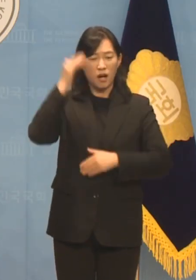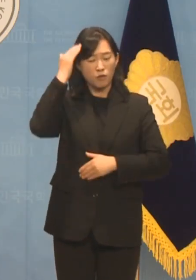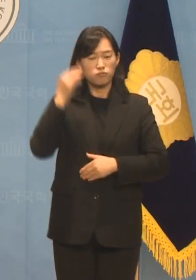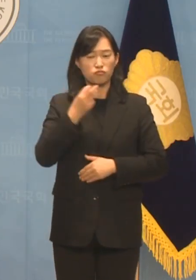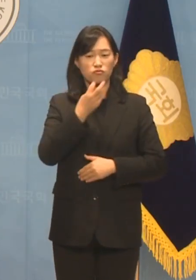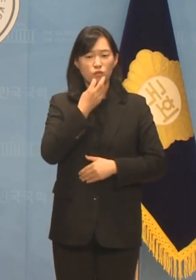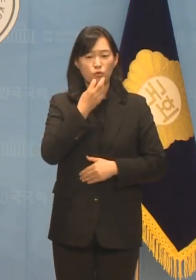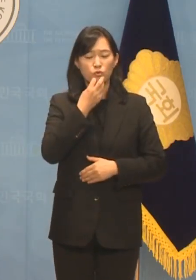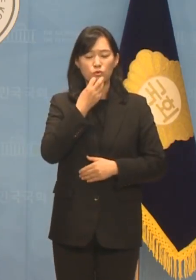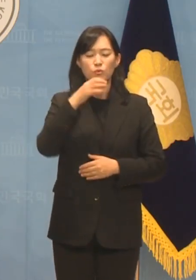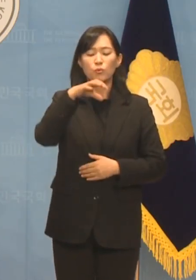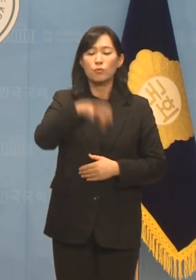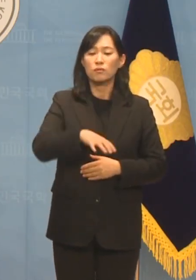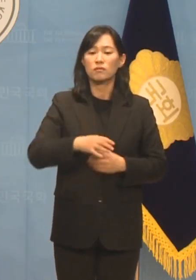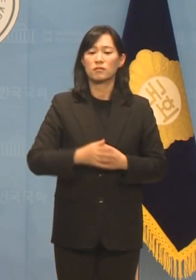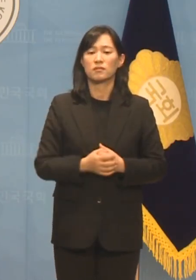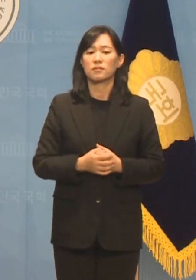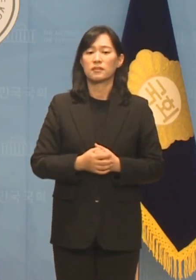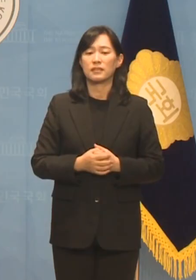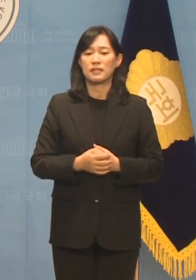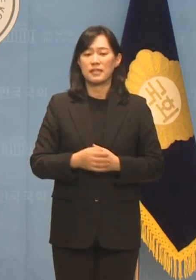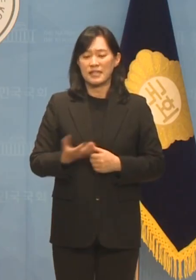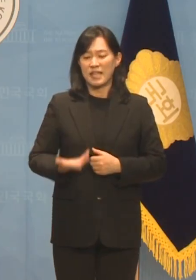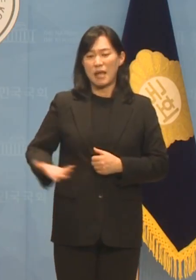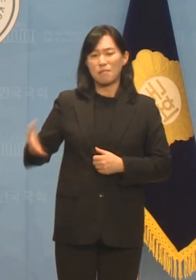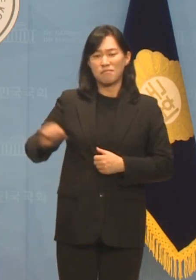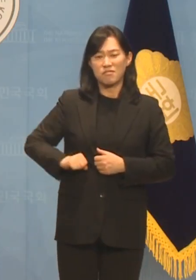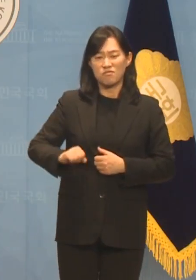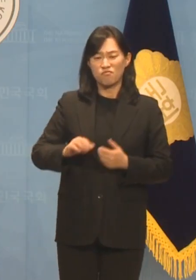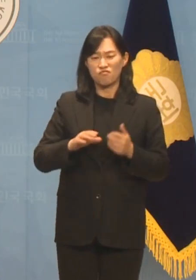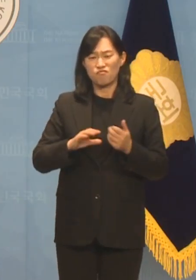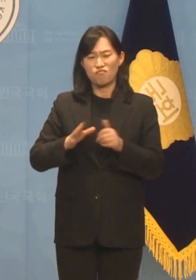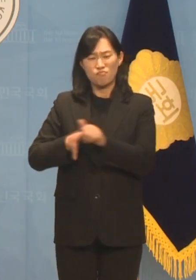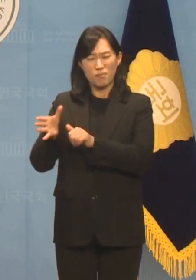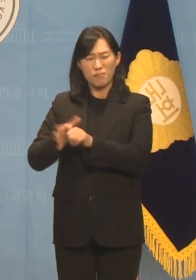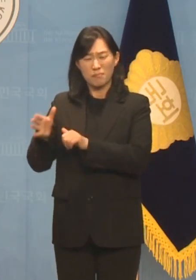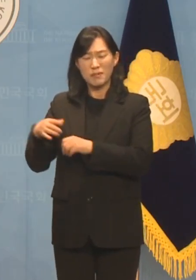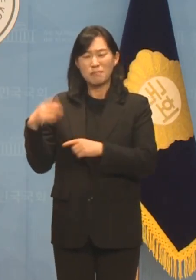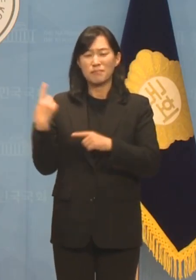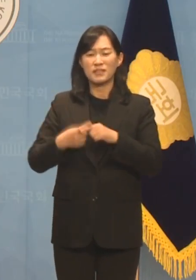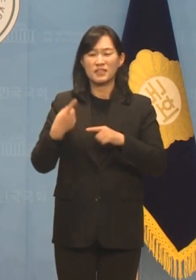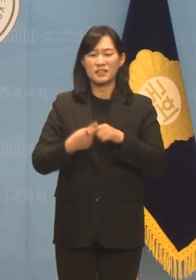서울 한복판에서 킬링필드가 열릴 뻔했습니다.